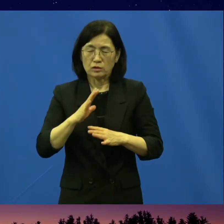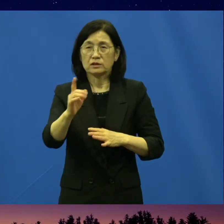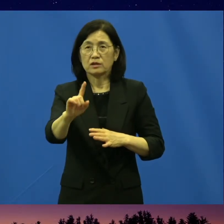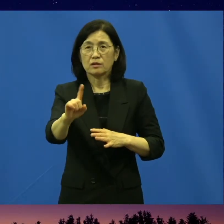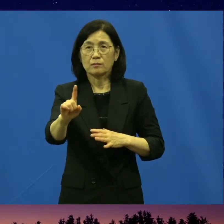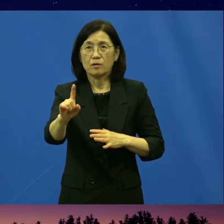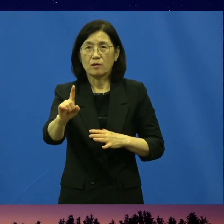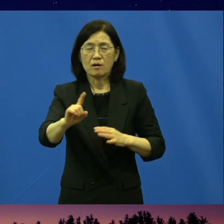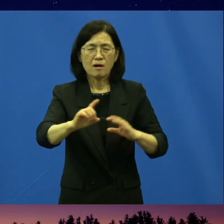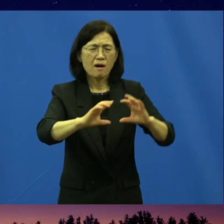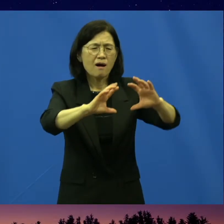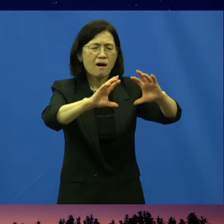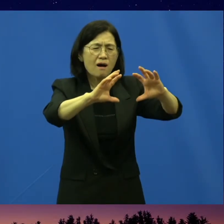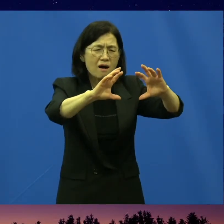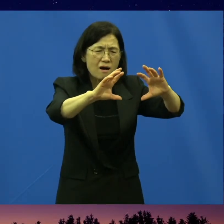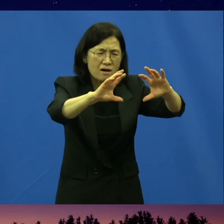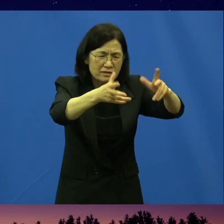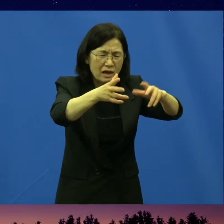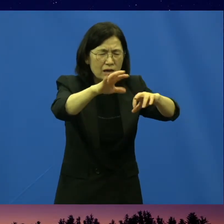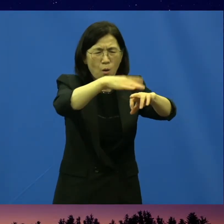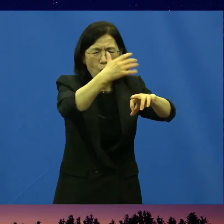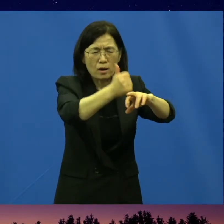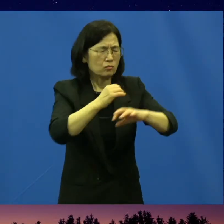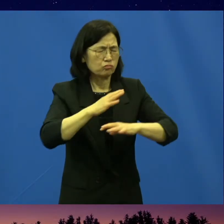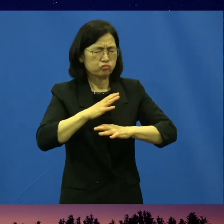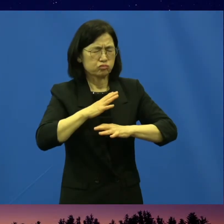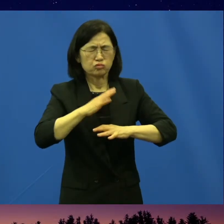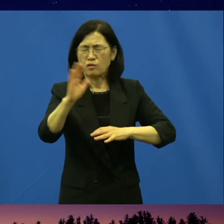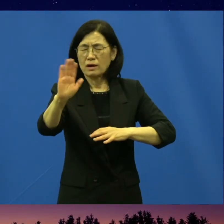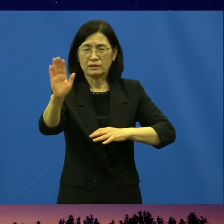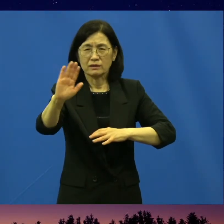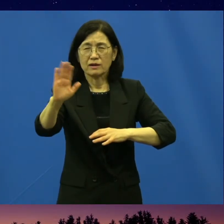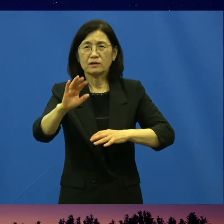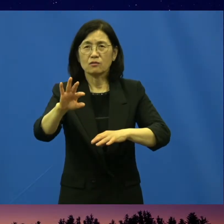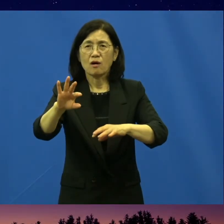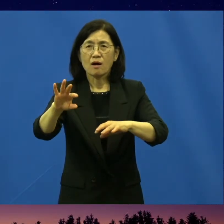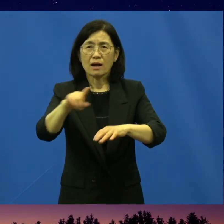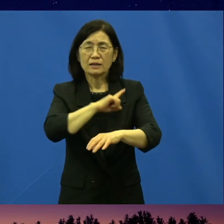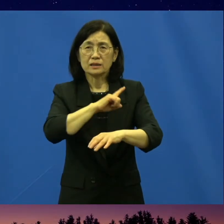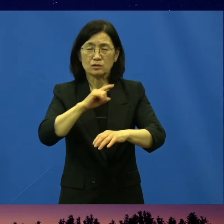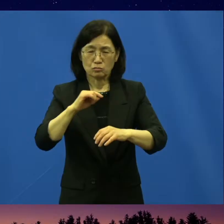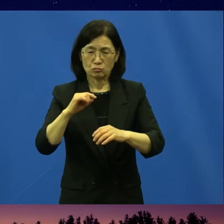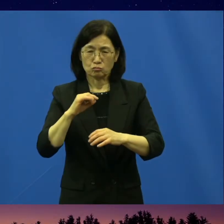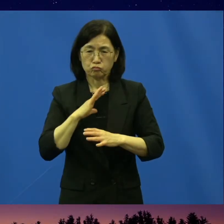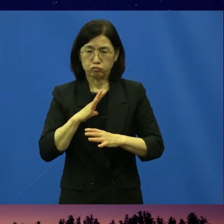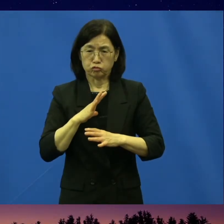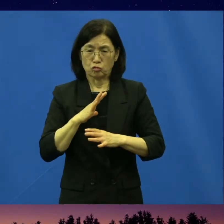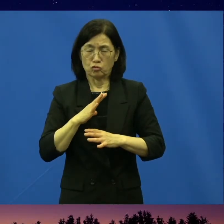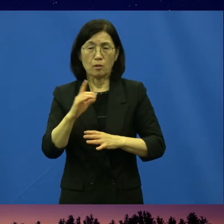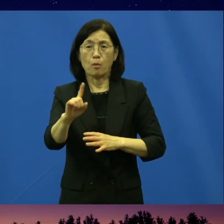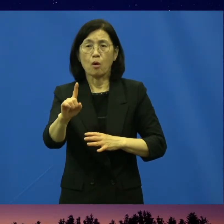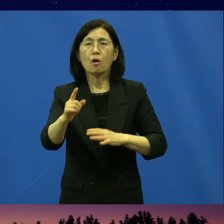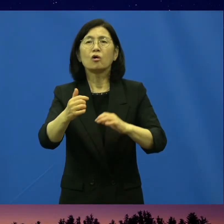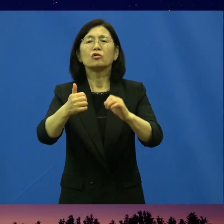있는 나라의 다른 왕들이 아니에요. 가장 무서운 적이 누굴까요? 죽음이에요.